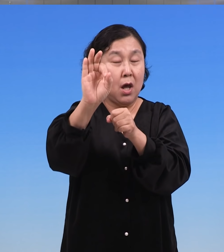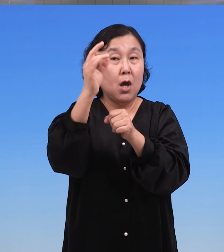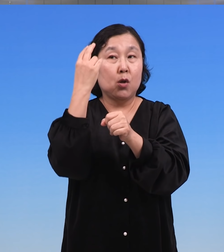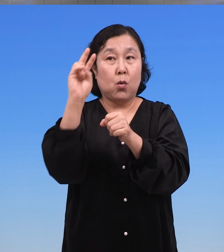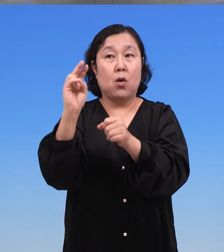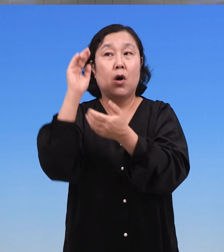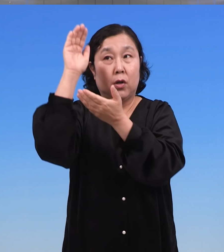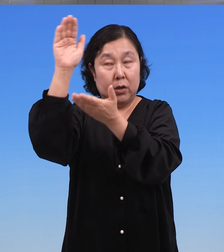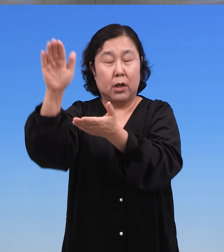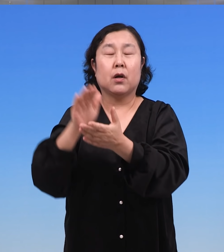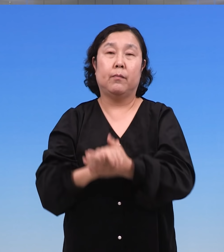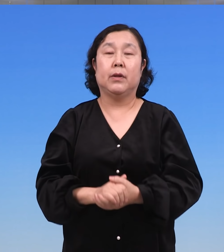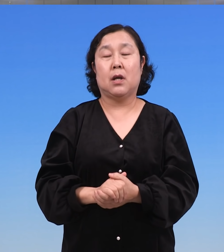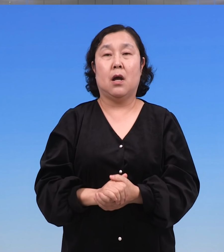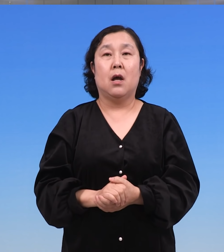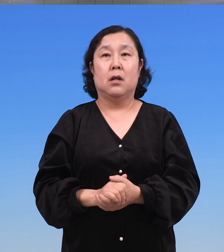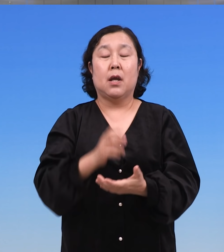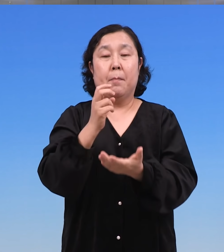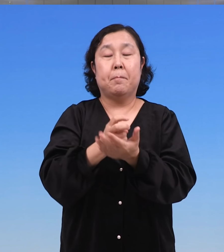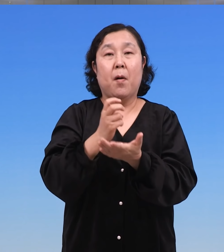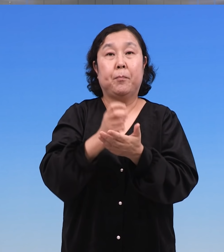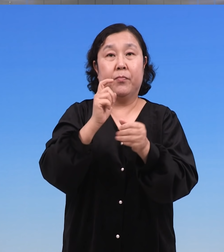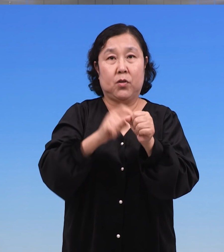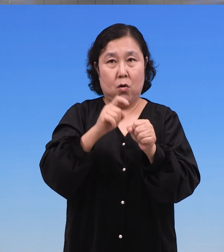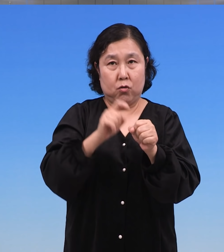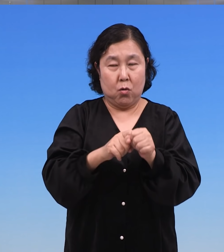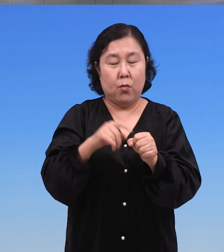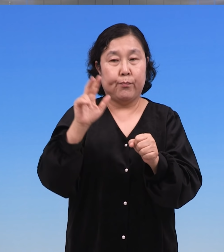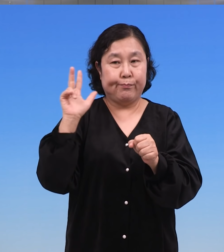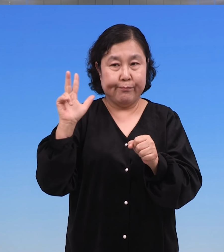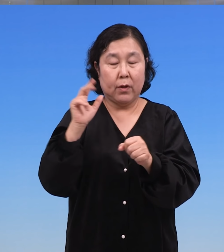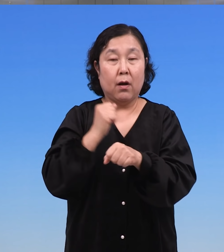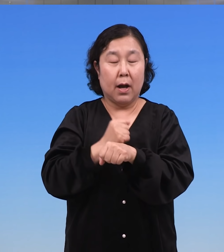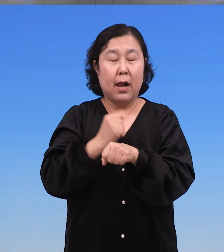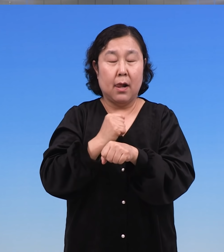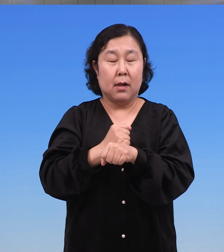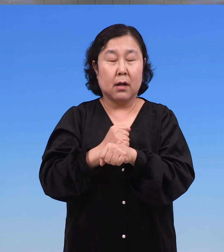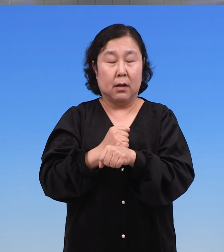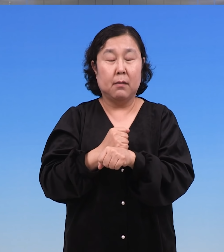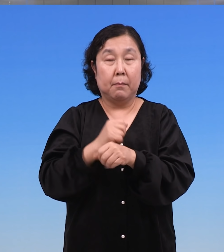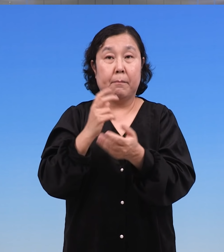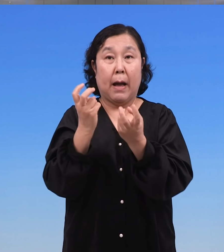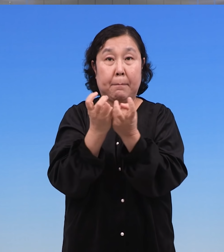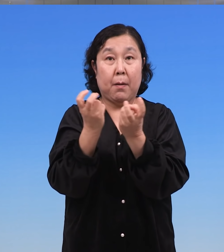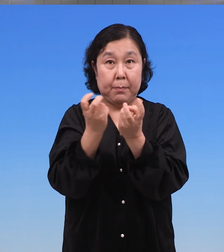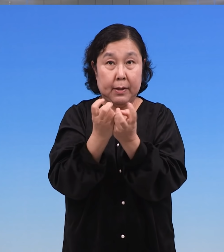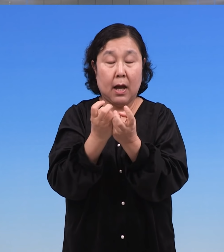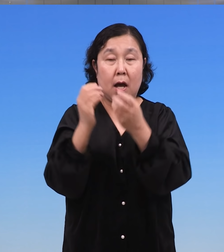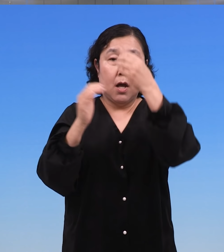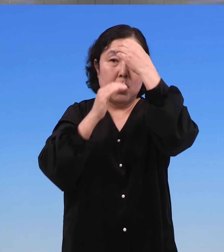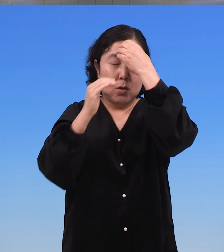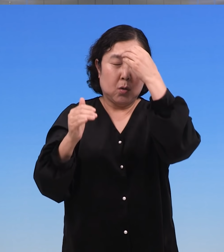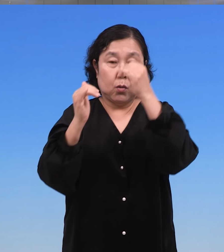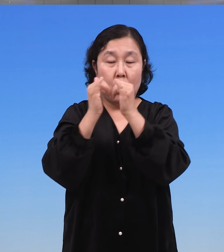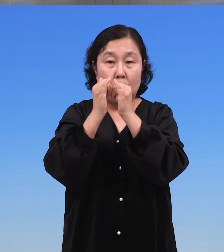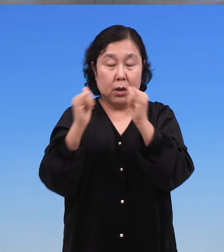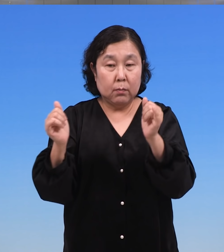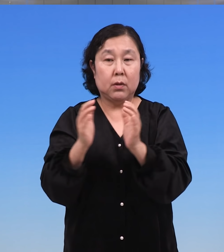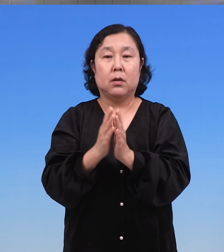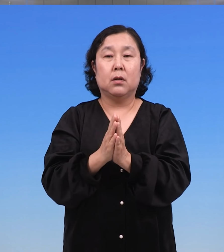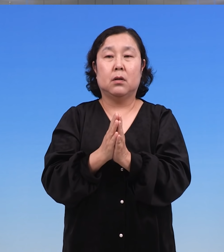법적으로 약속을 어길 수 없도록 반드시 기증한다는 각서를 쓰고 이런 조치를 다 하겠지만 어쨌든 우리